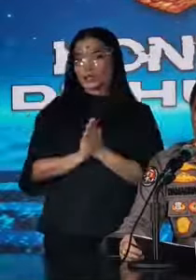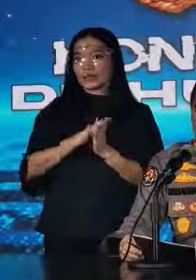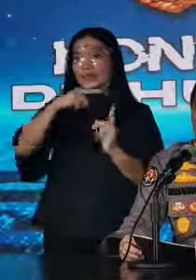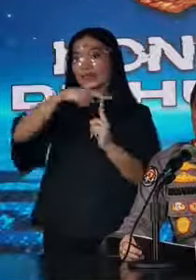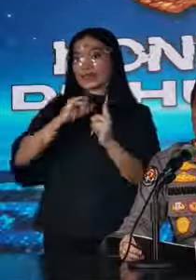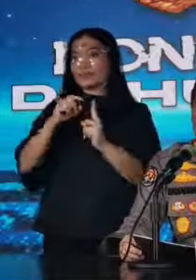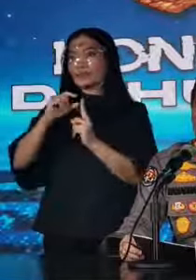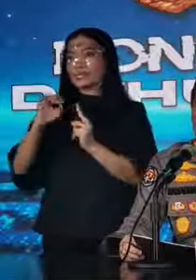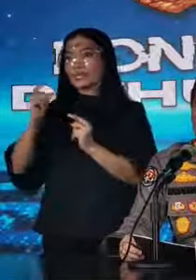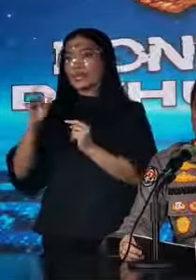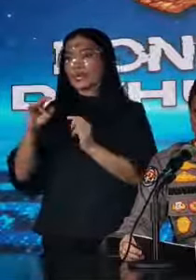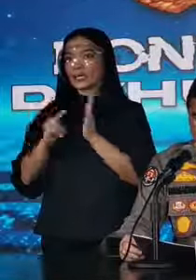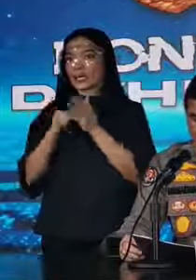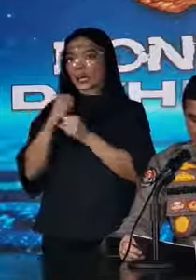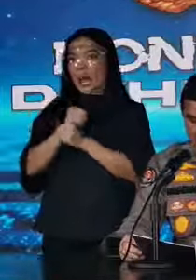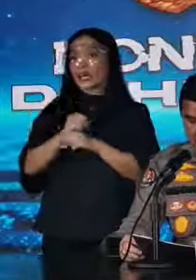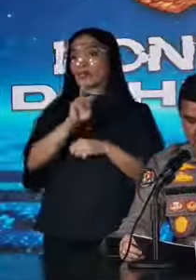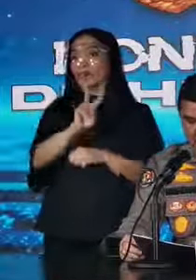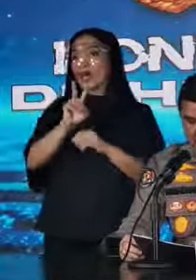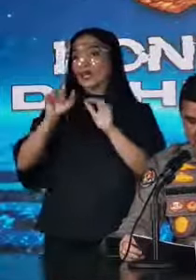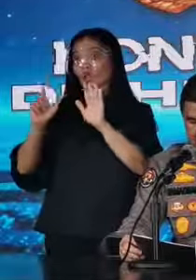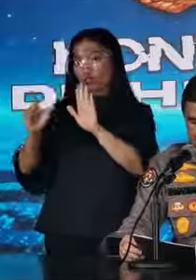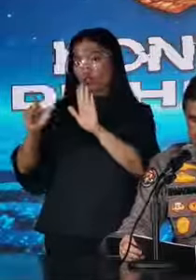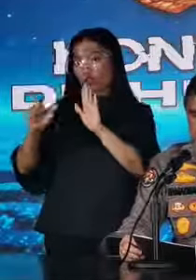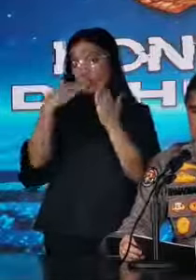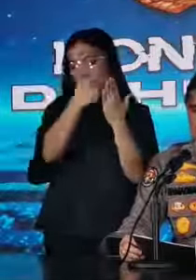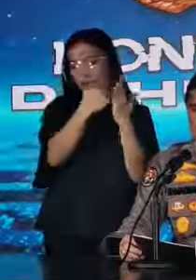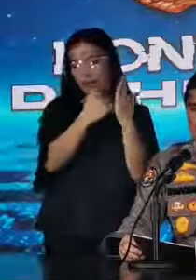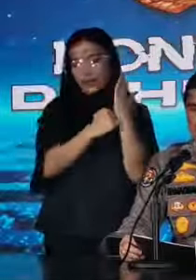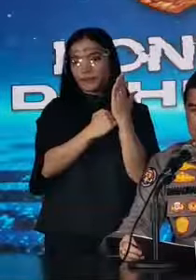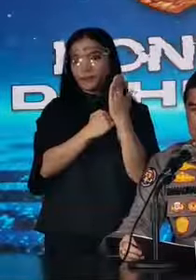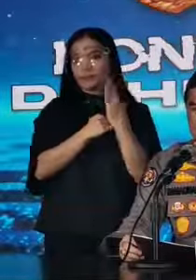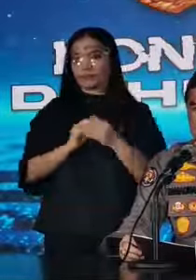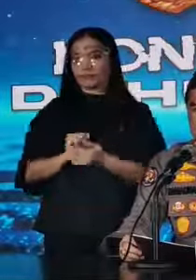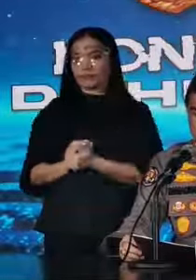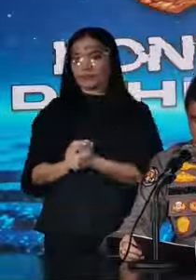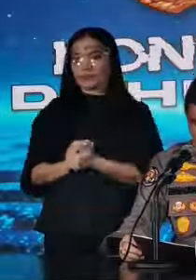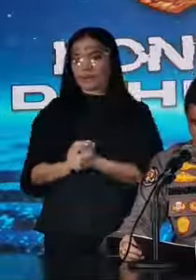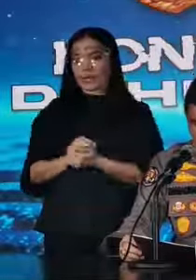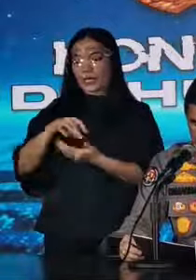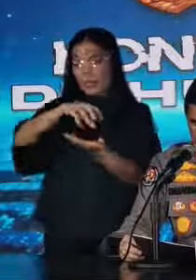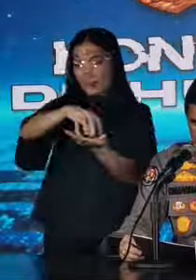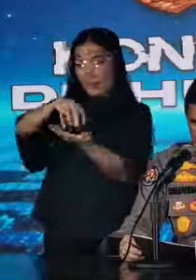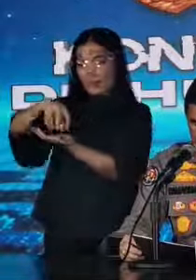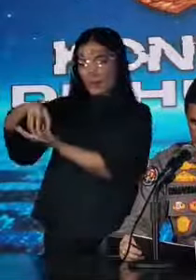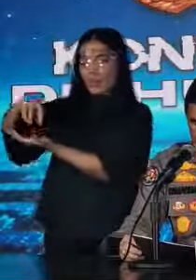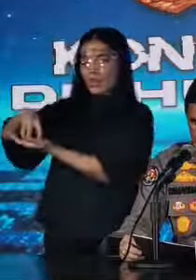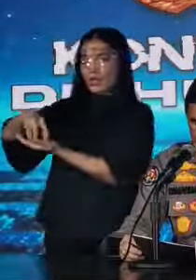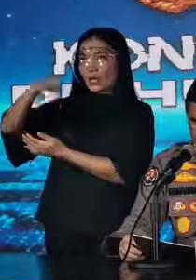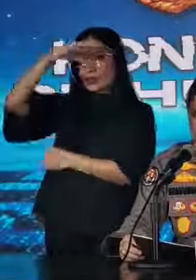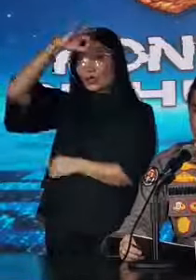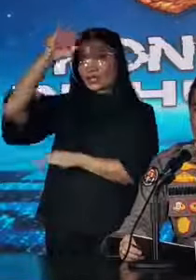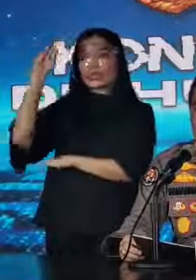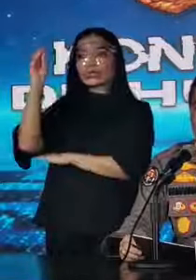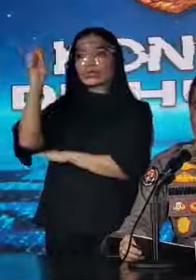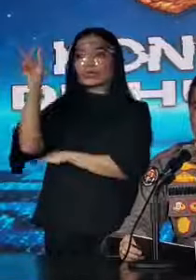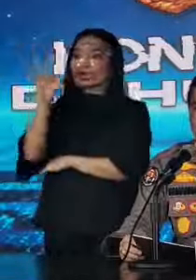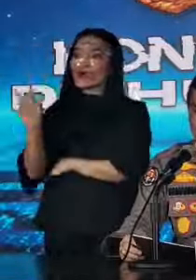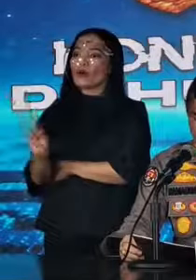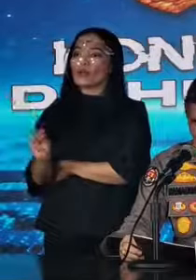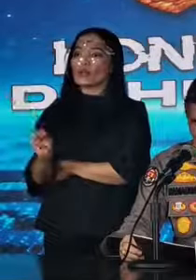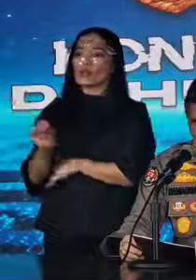dilakukan 27 kegiatan dengan rincian dilakukan di wilayah Polda Jawa Barat